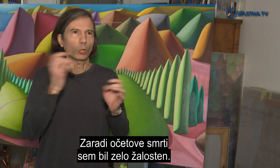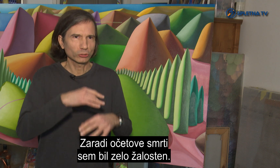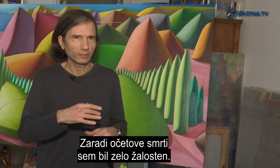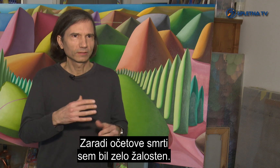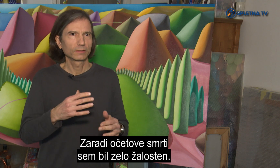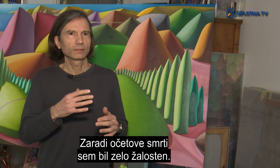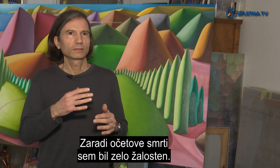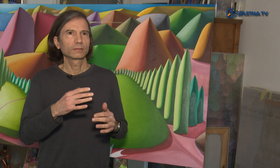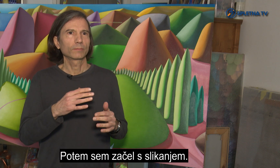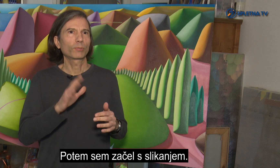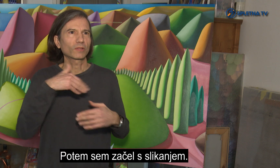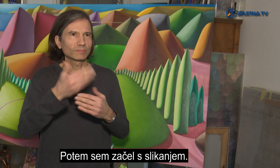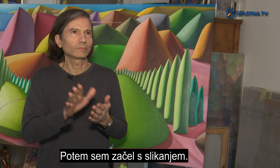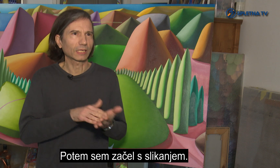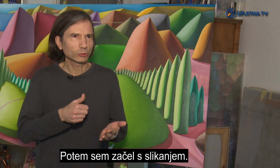dalo ten. Potem tem tato